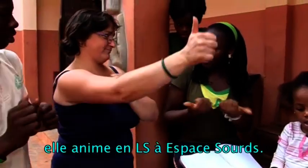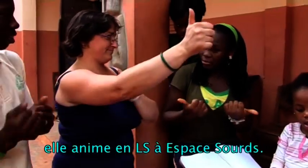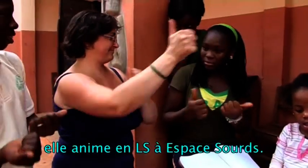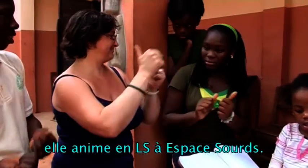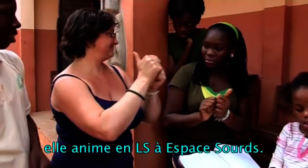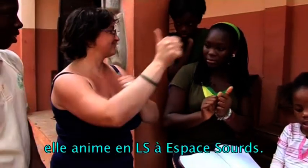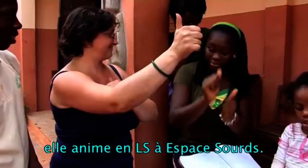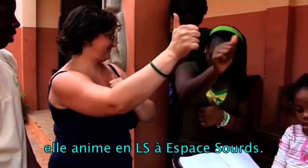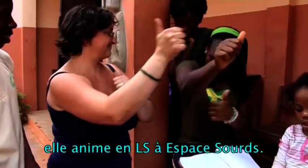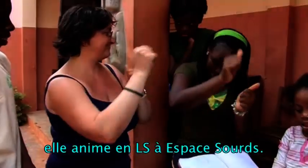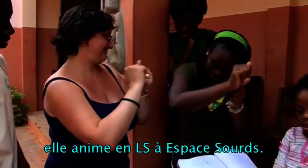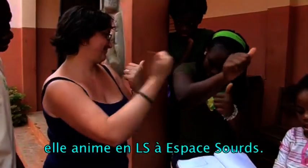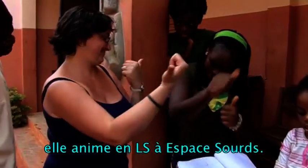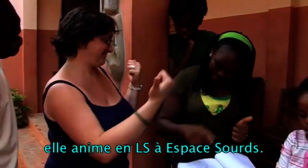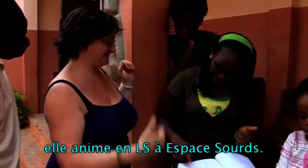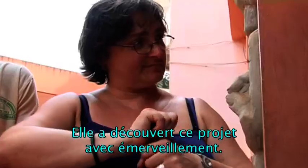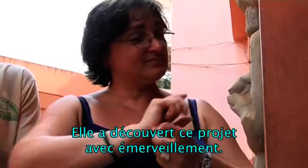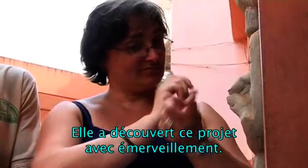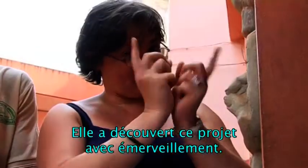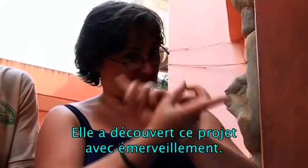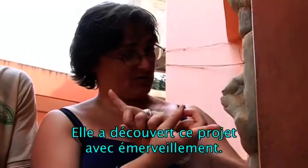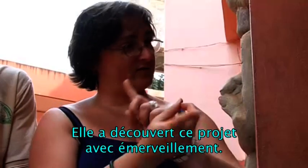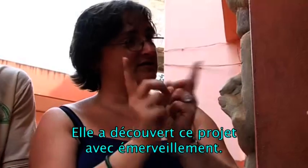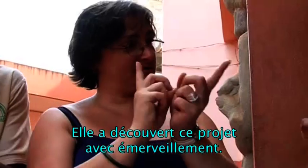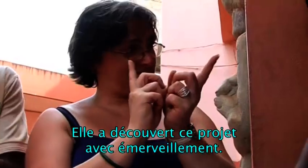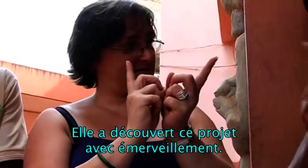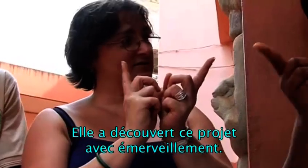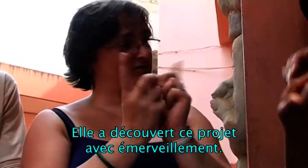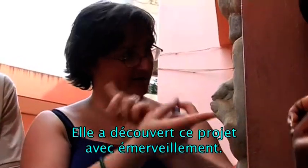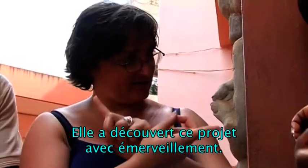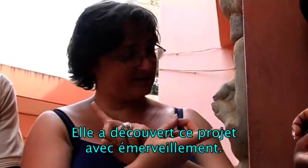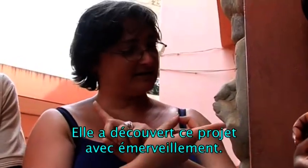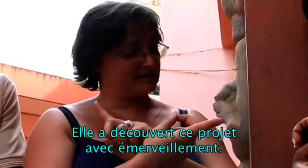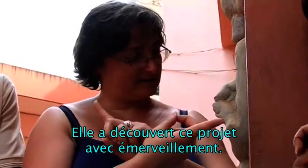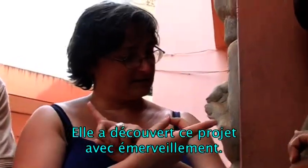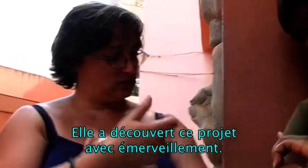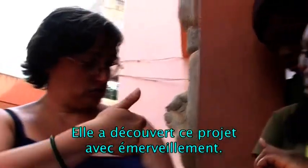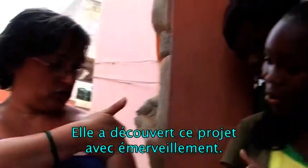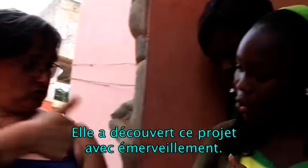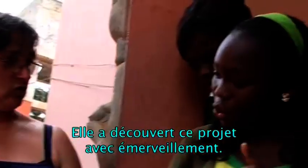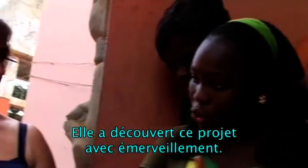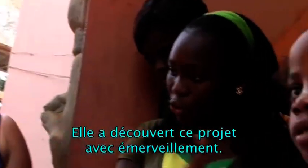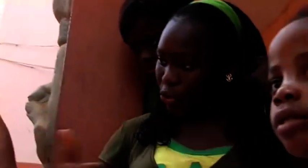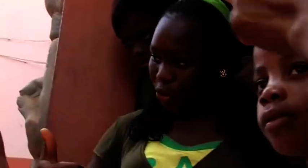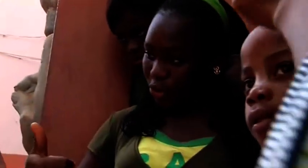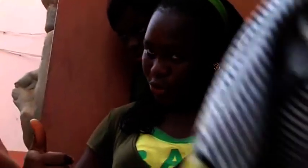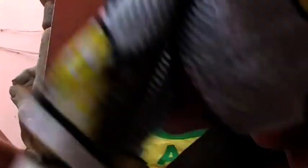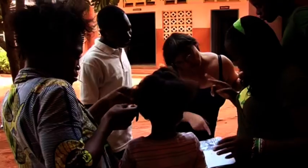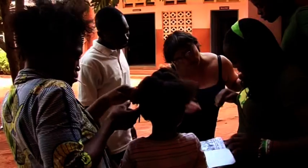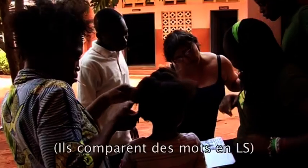travaille aussi. Elle est animatrice en langue des signes à Espace Sourd. C'est avec émerveillement qu'elle a découvert ce projet éducatif